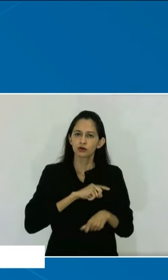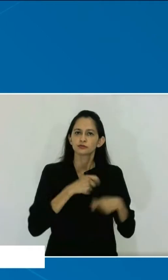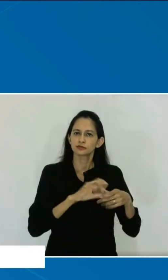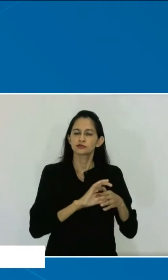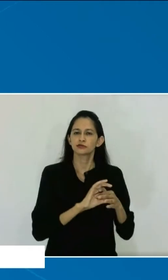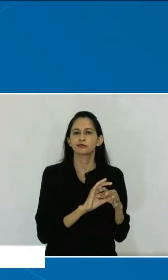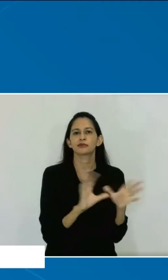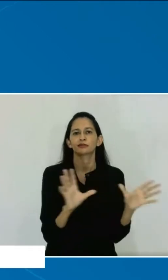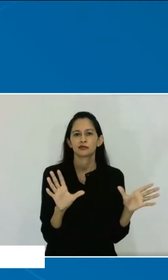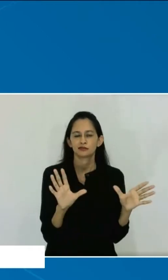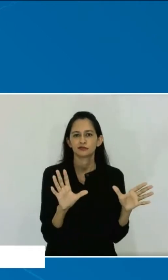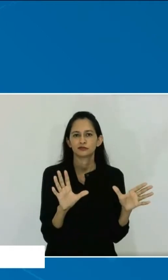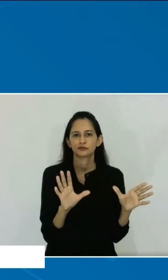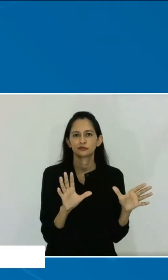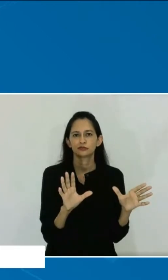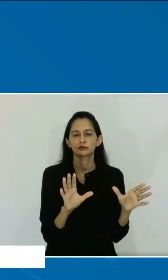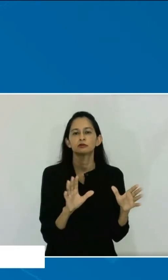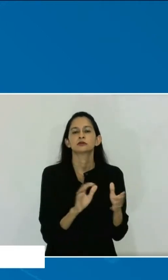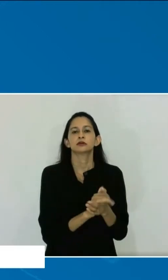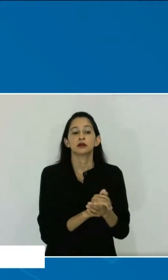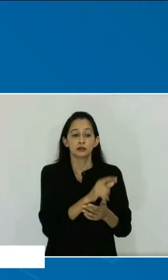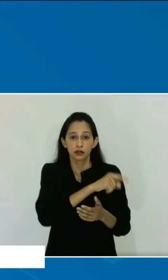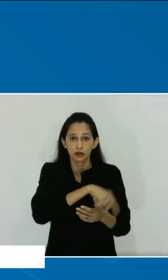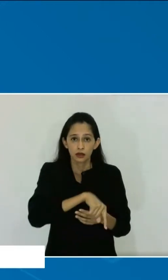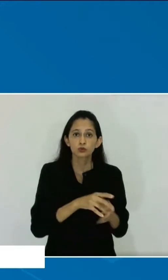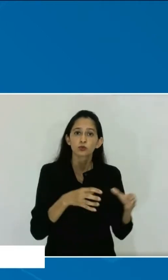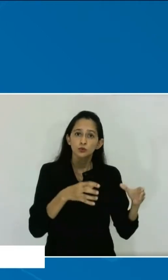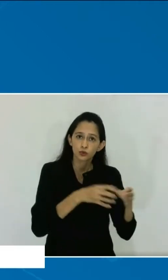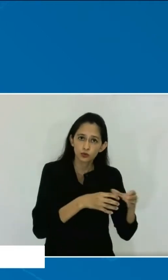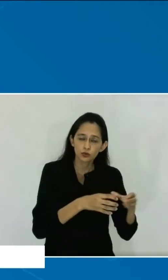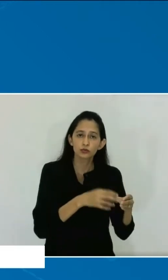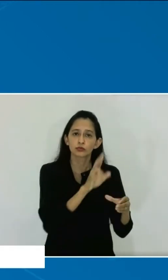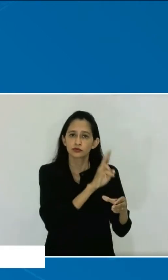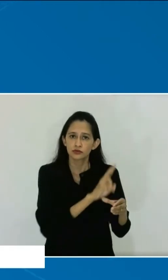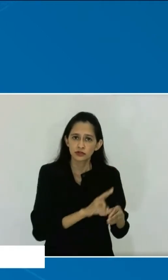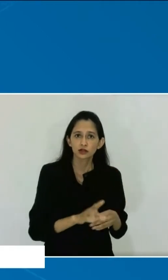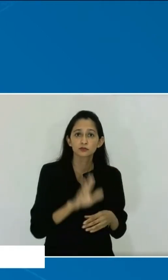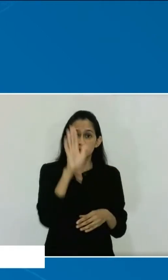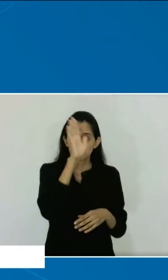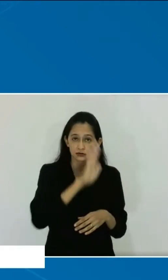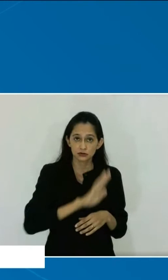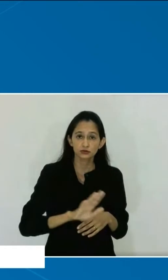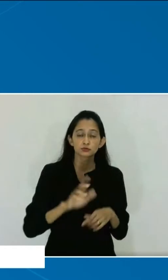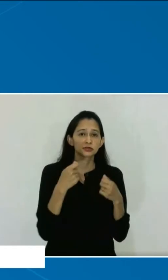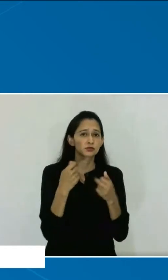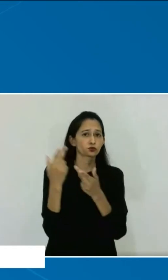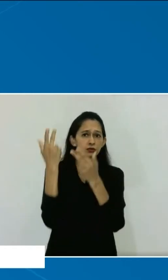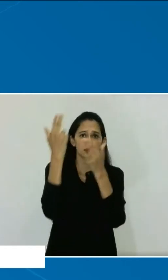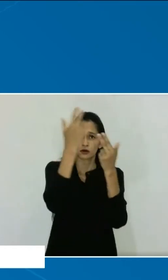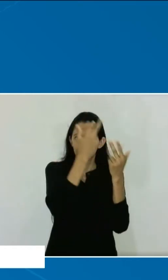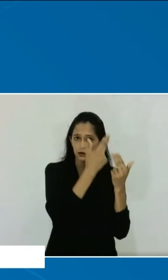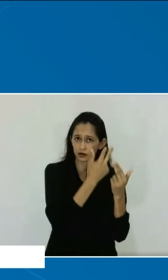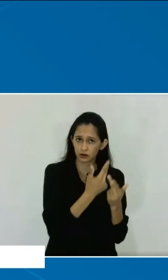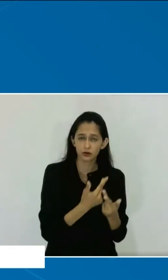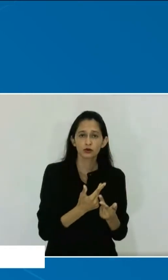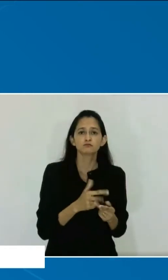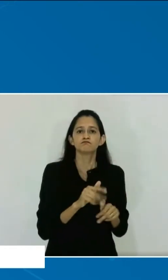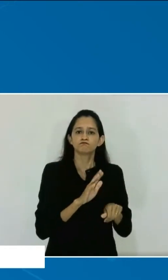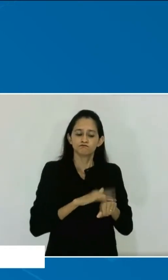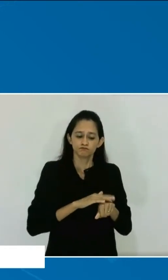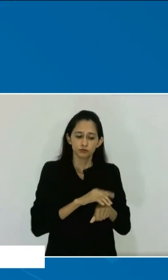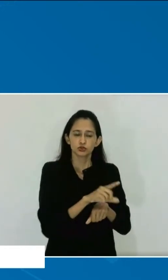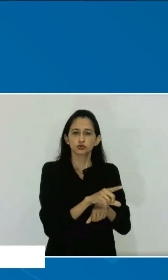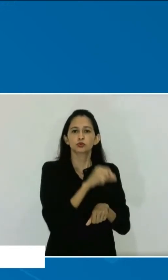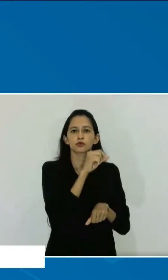processo amplo de consenso na comunidade acadêmica brasileira para que nós possamos também mudar essa lei